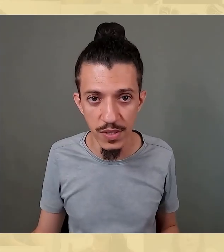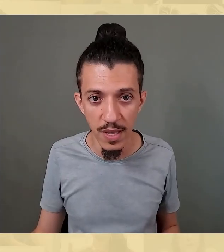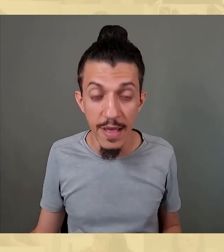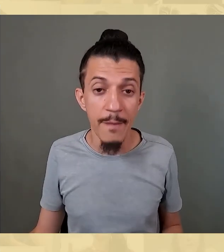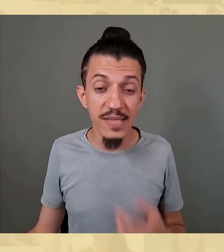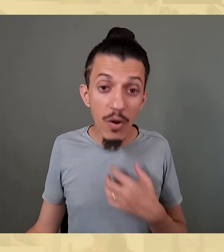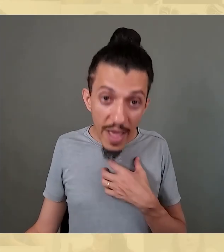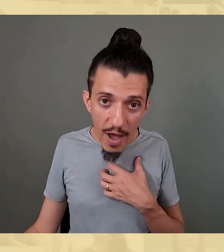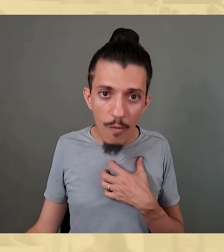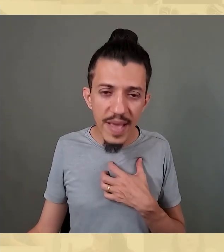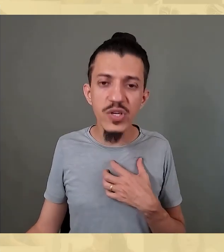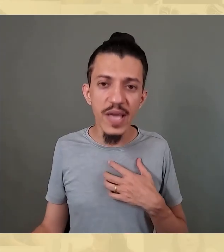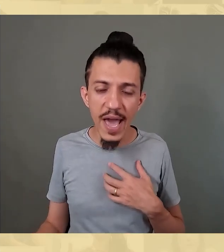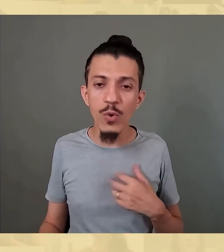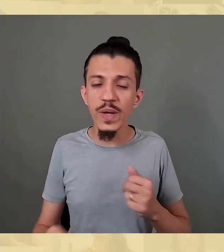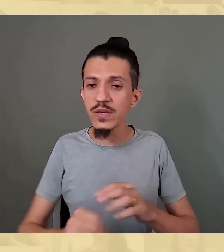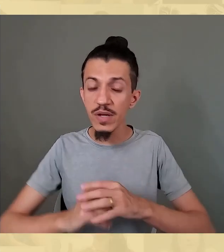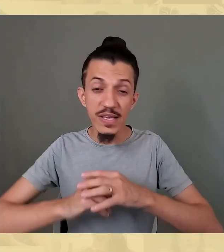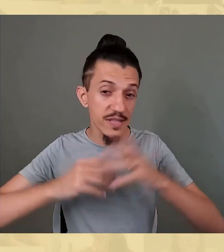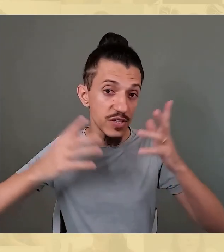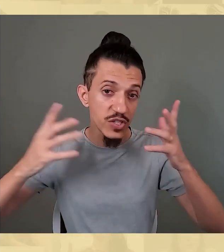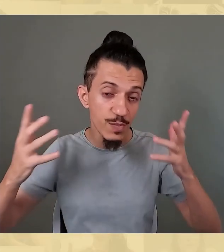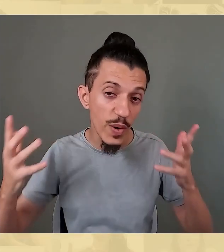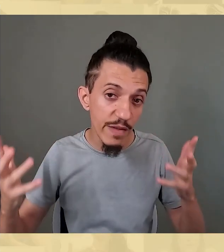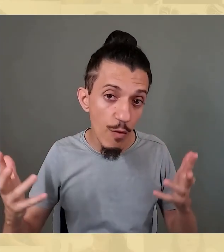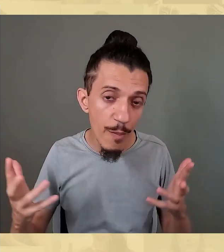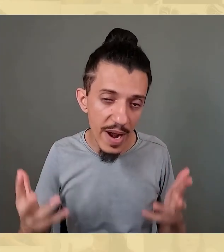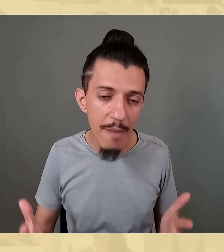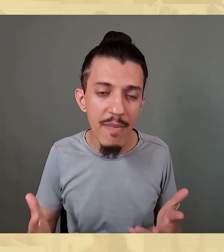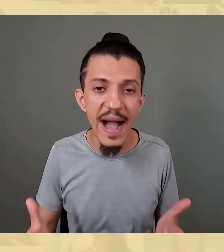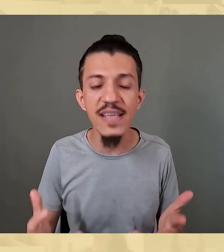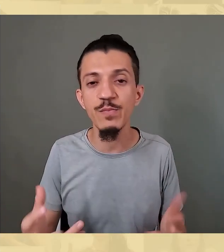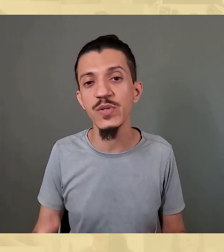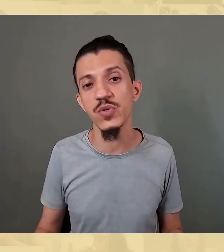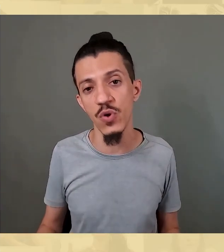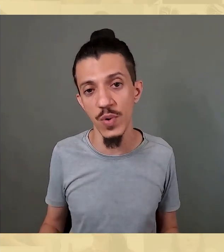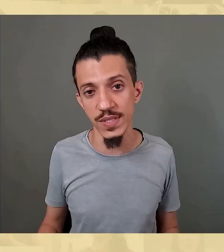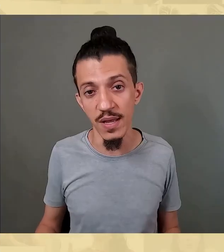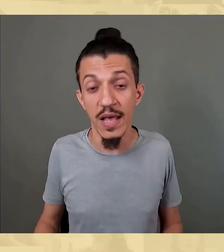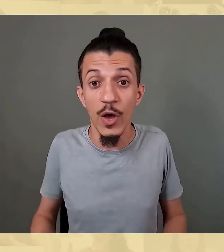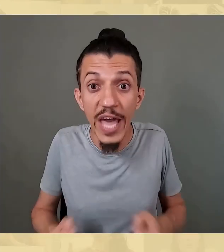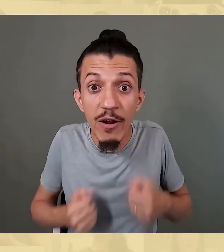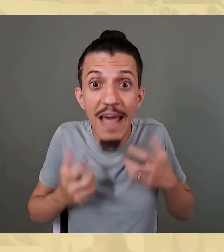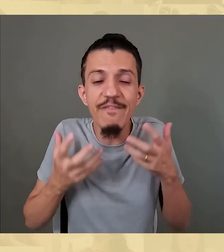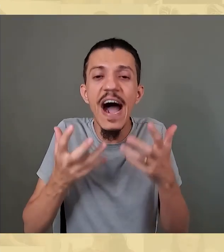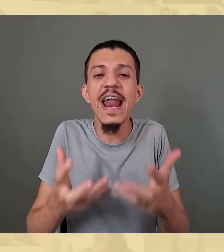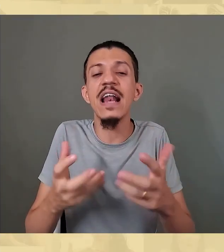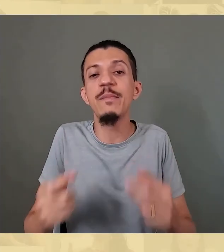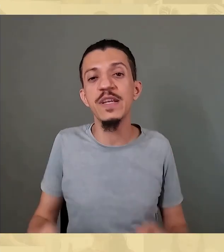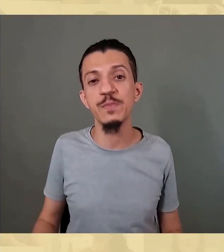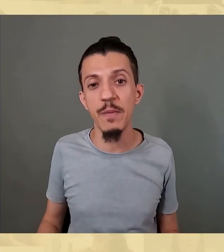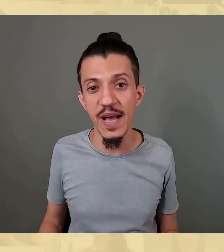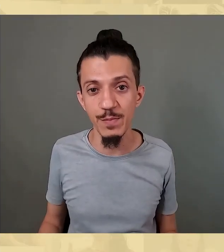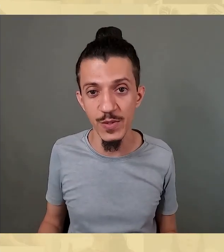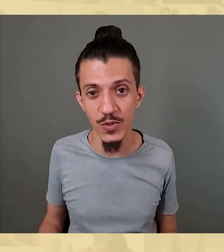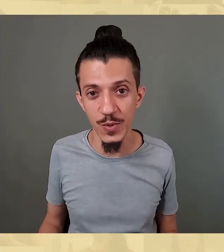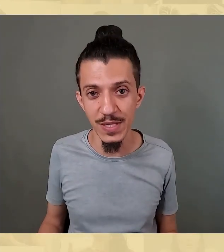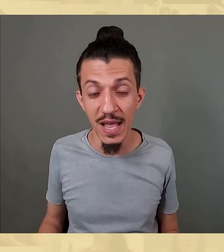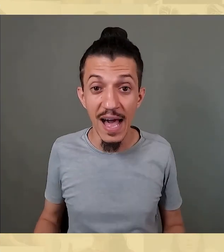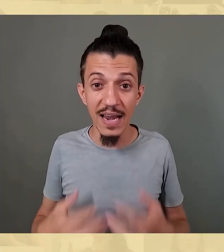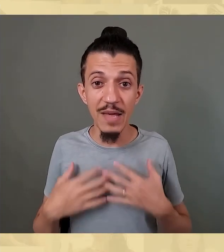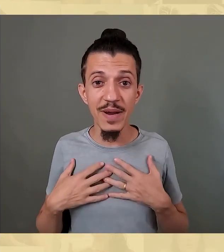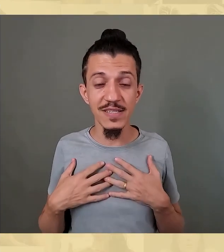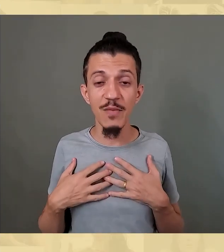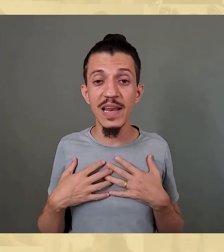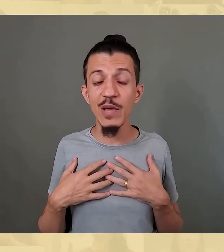surdos. Mas eu realmente quero que isso aqui esteja disponível para mais pessoas. Eu quero levar a Libras para mais pessoas.